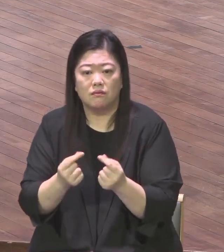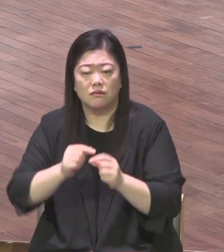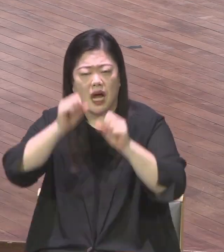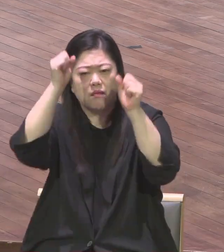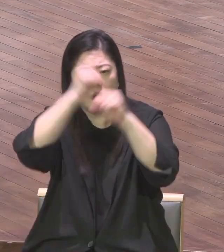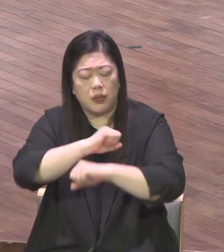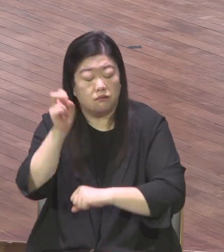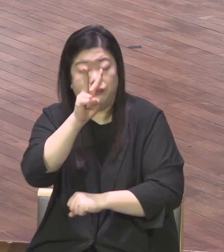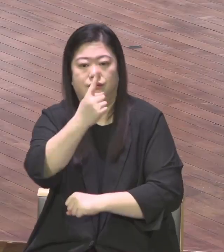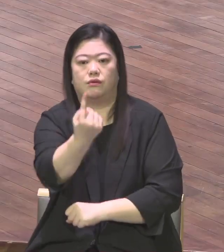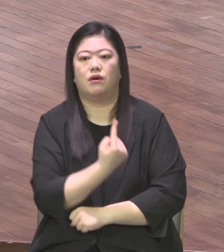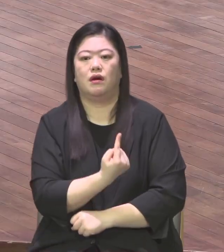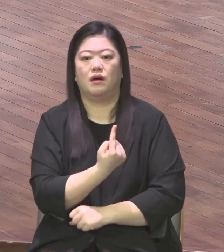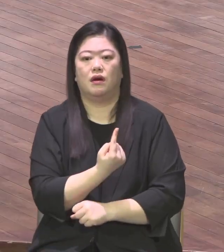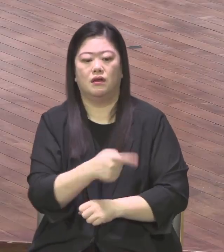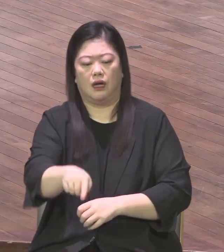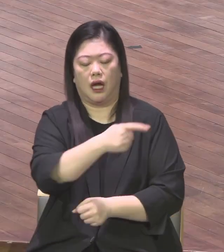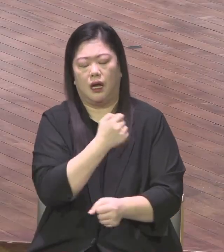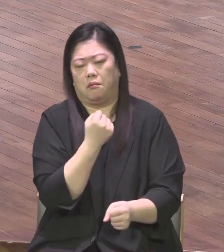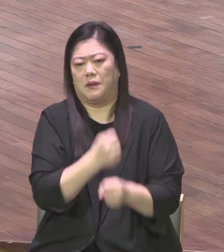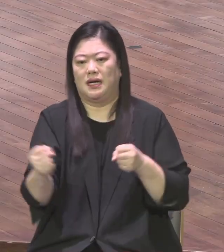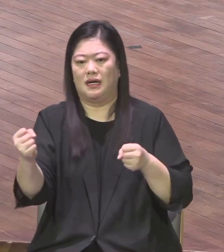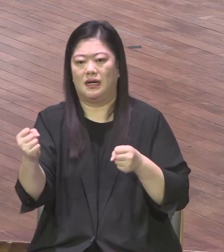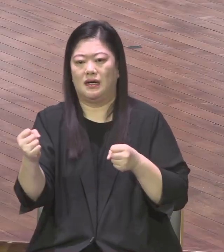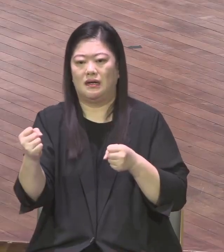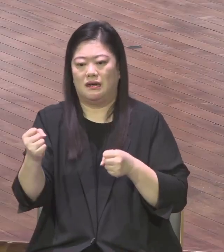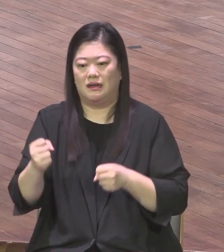그들에게 이르니 결코 피하지 못하리라.